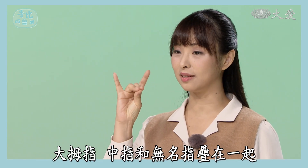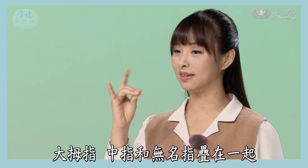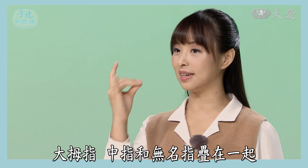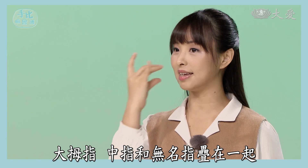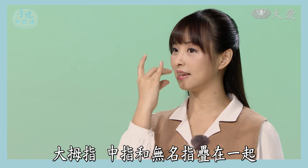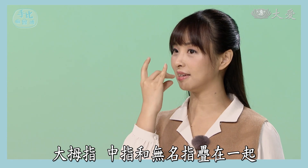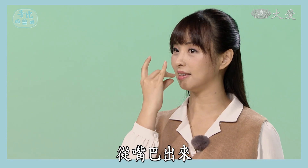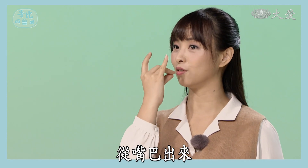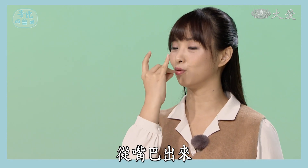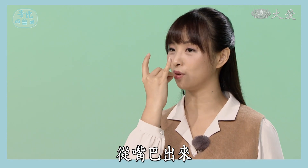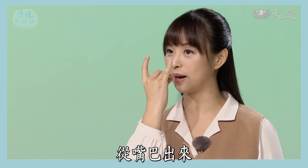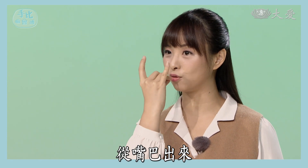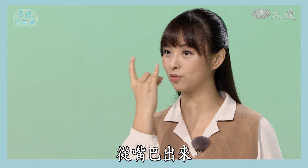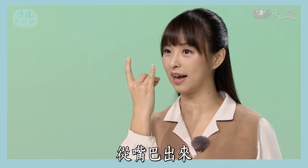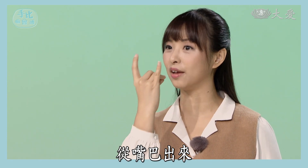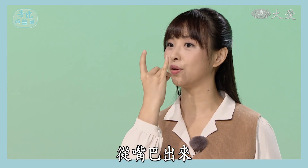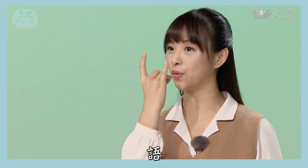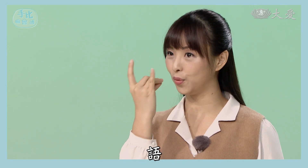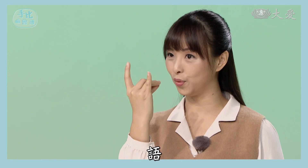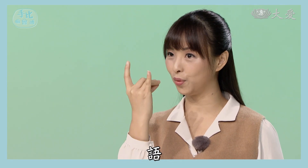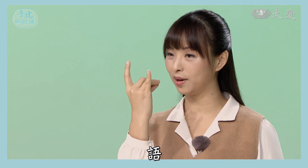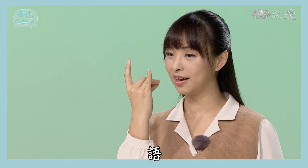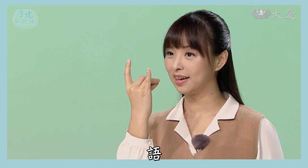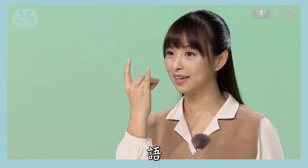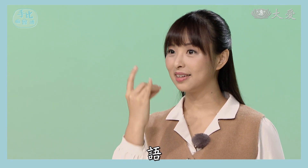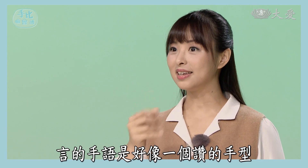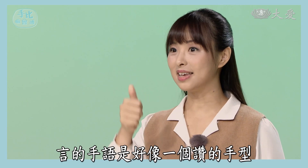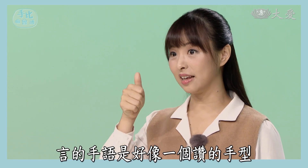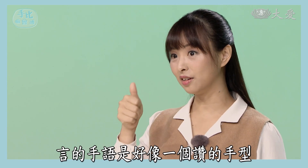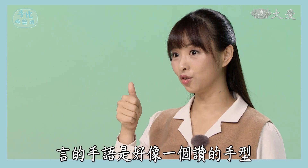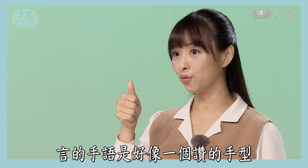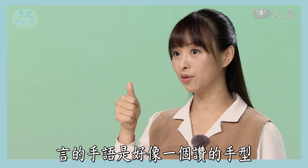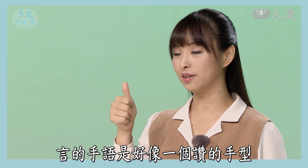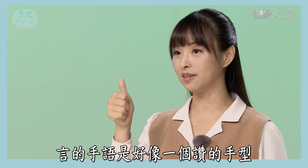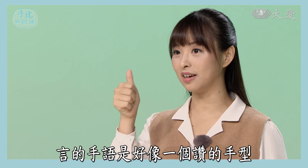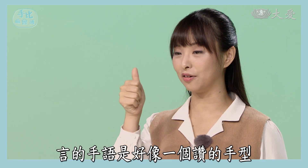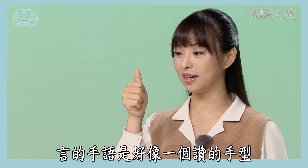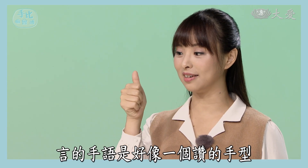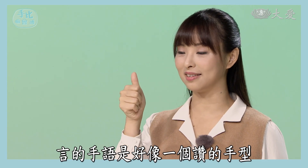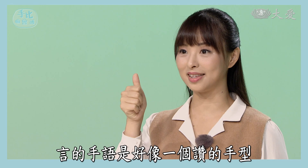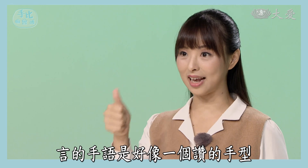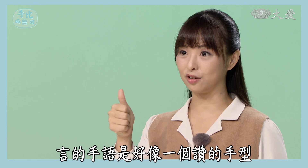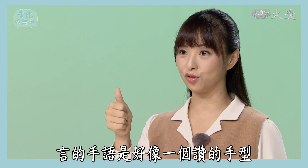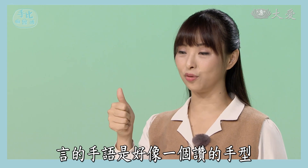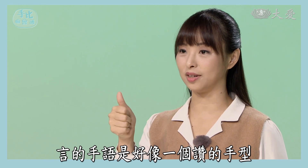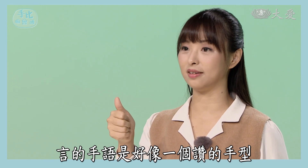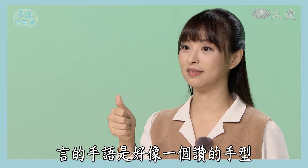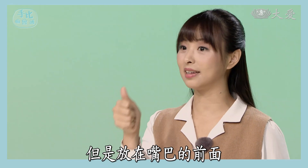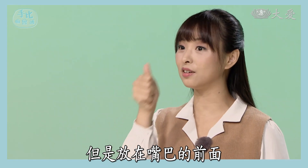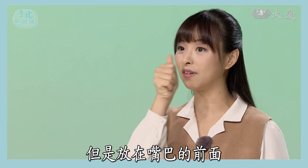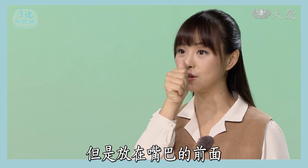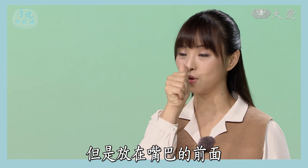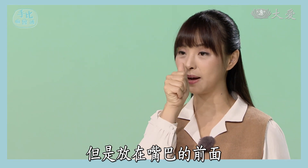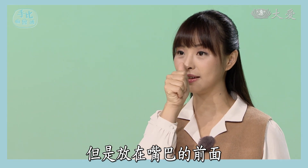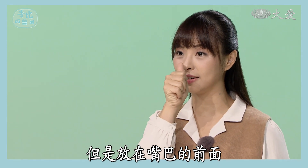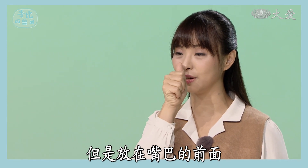指叠在一起，从嘴巴出来，语。那言的手语呢，是好像一个赞的手型，但是放在嘴巴的前